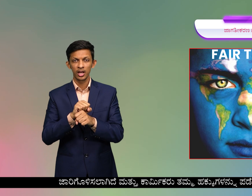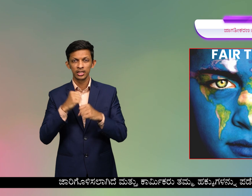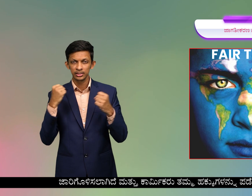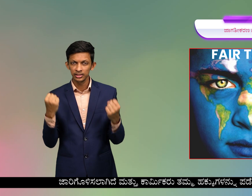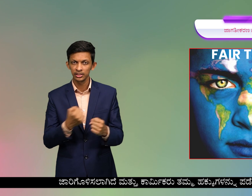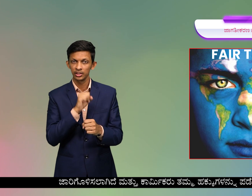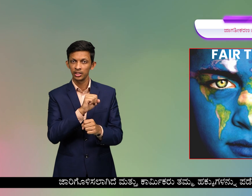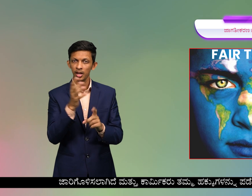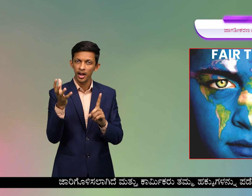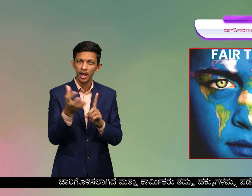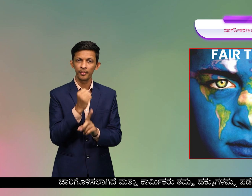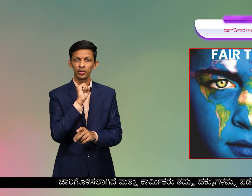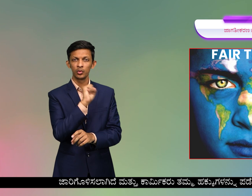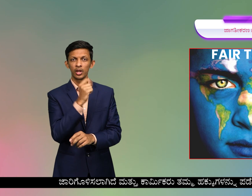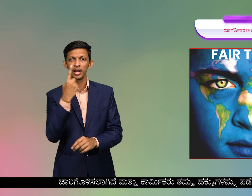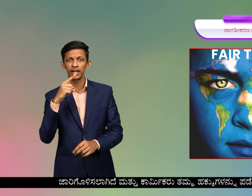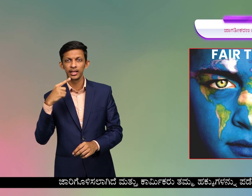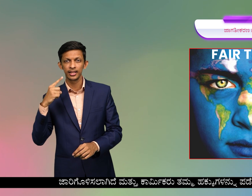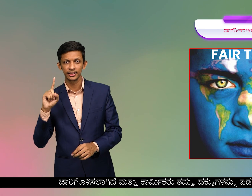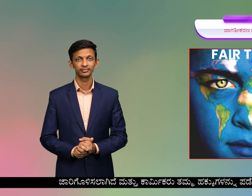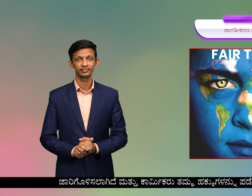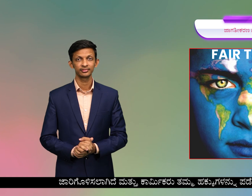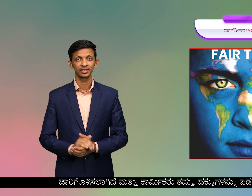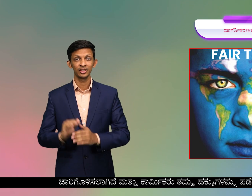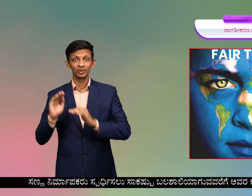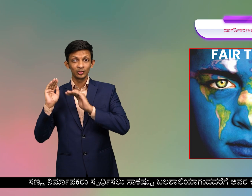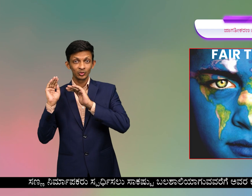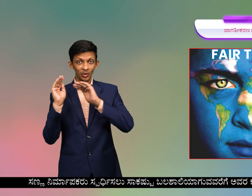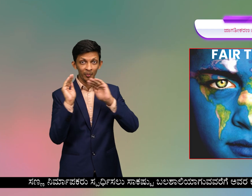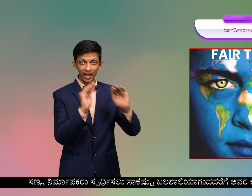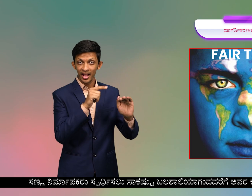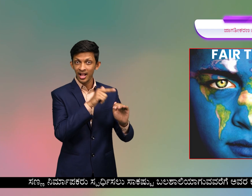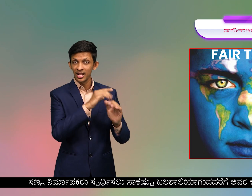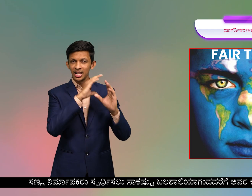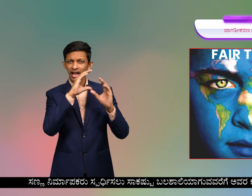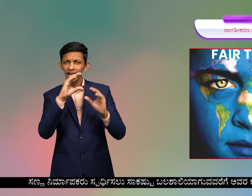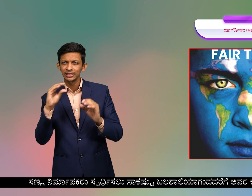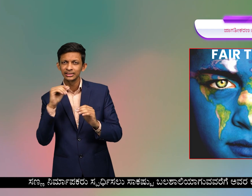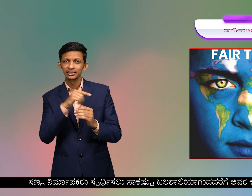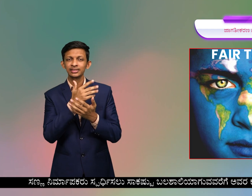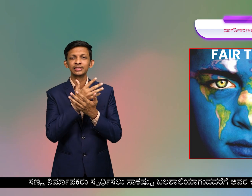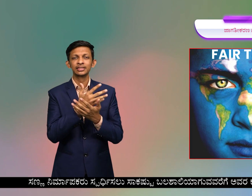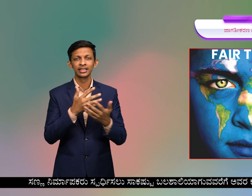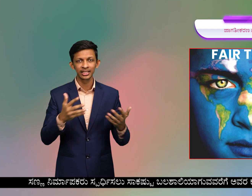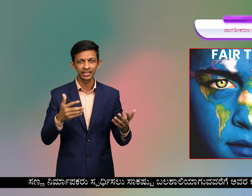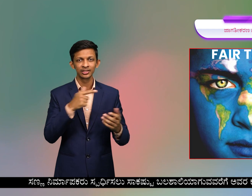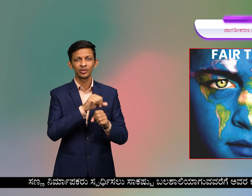ಜಾರಿಗೊಳಿಸಲಾಗಿದೆ ಮತ್ತು ಕಾರ್ಮಿಕರು ತಮ್ಮ ಹಕ್ಕುಗಳನ್ನು ಪಡೆಯುತ್ತಾರೆ. ಸಣ್ಣ ನಿರ್ಮಾಪಕರು ಸ್ಪರ್ಧಿಸಲು ಸಾಕಷ್ಟು